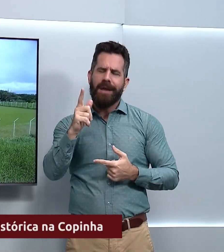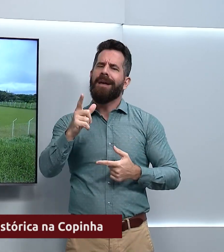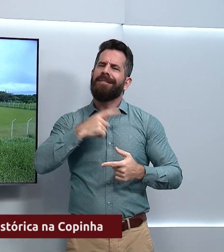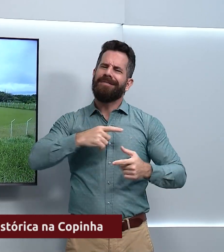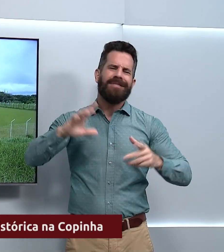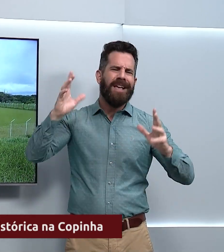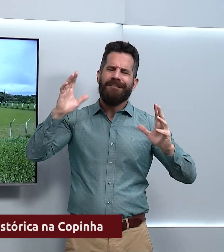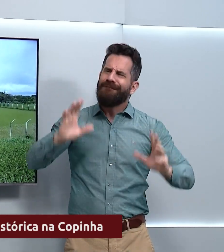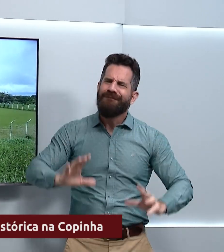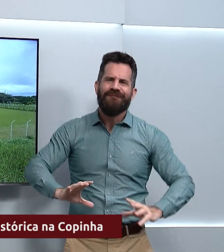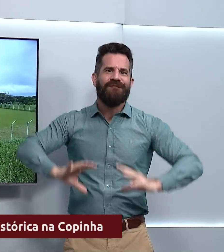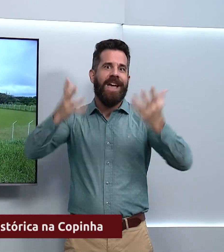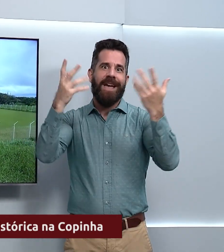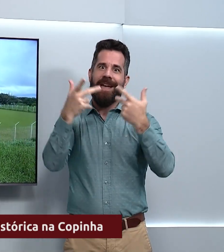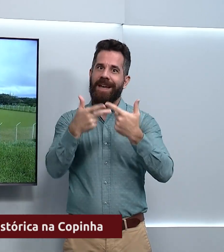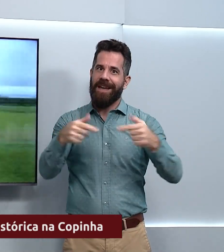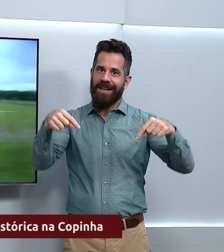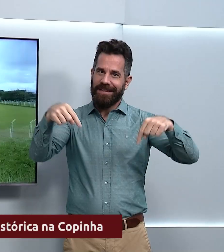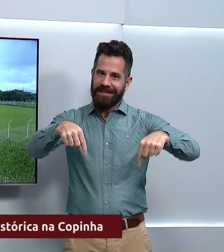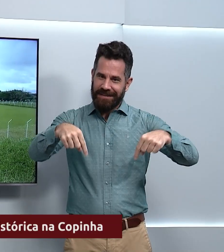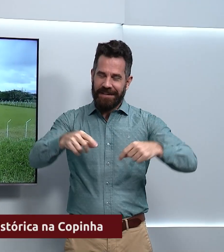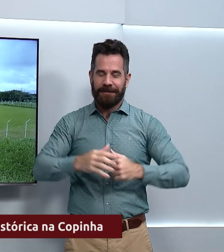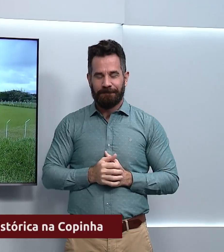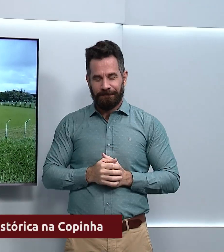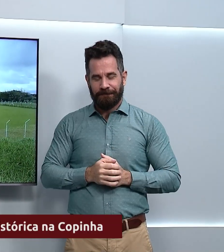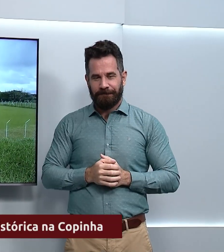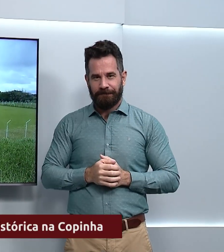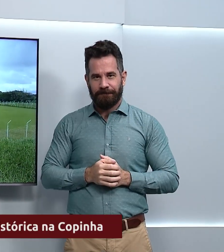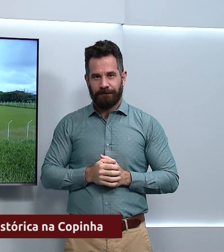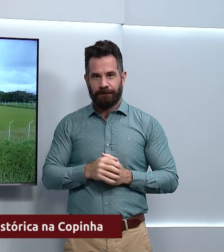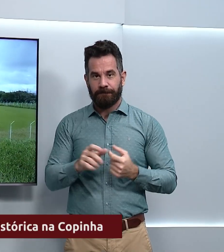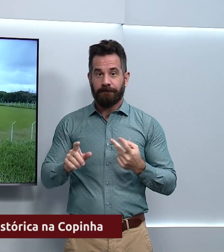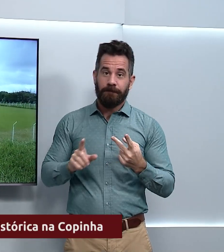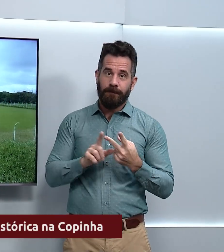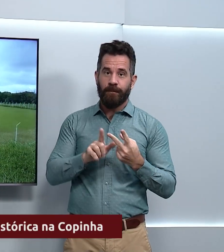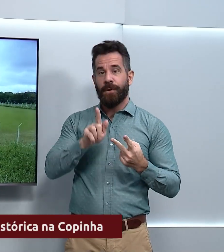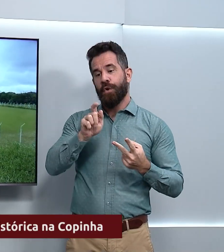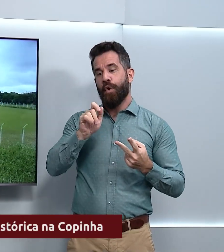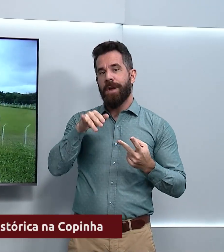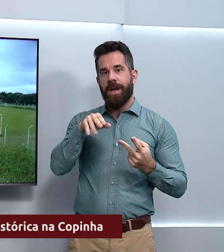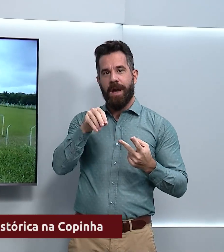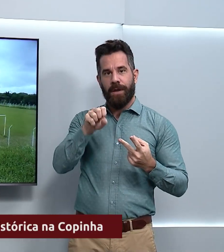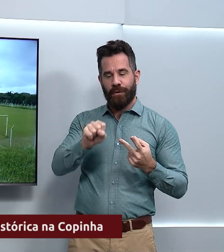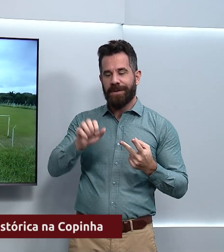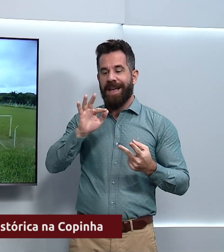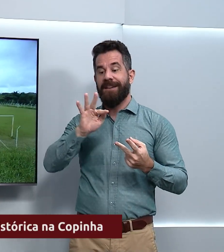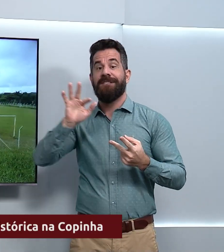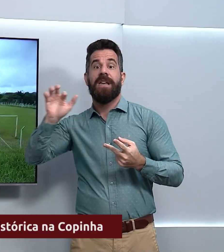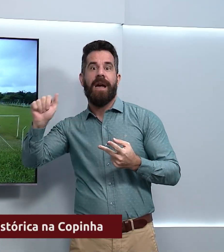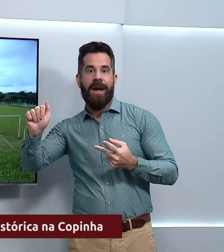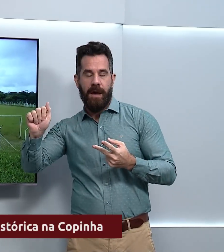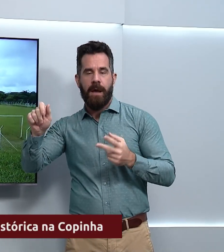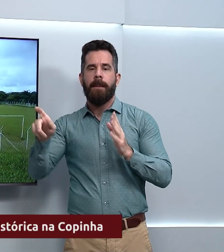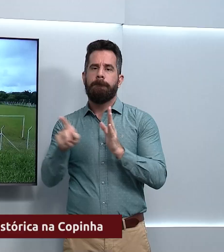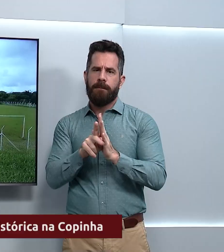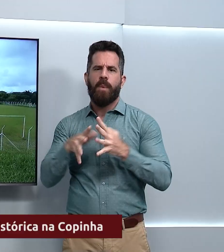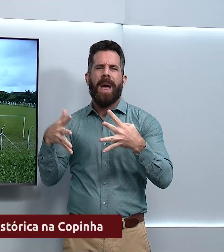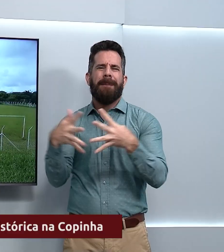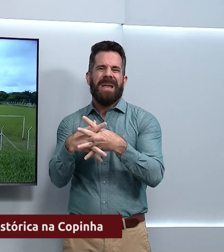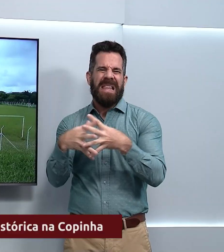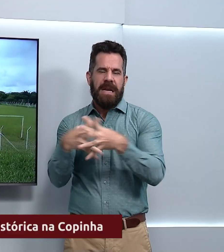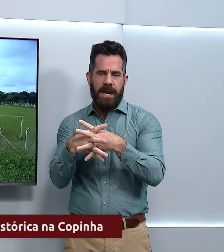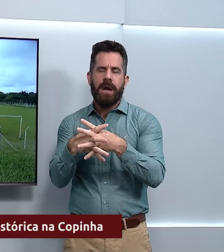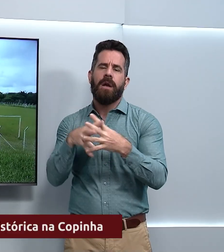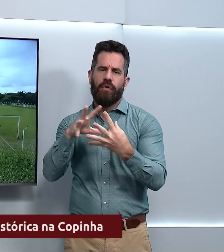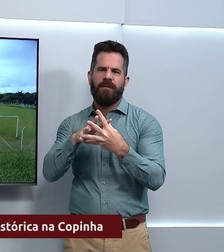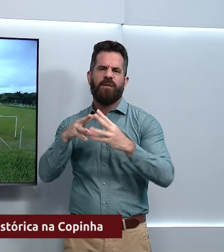festa na capital goiana. O Goianos FA, time de futebol americano de Goiás, anunciou a data para a seletiva de